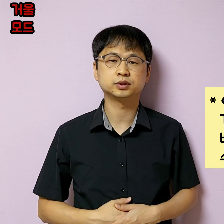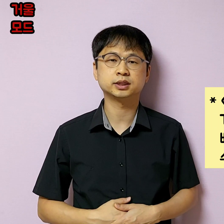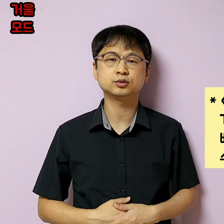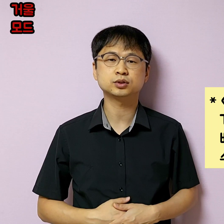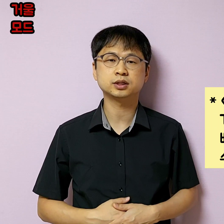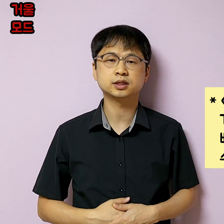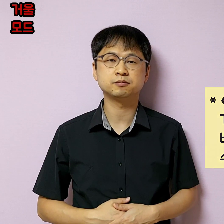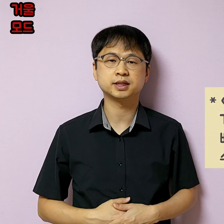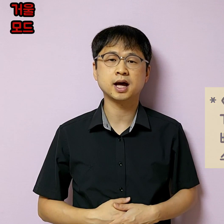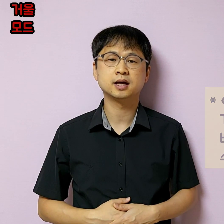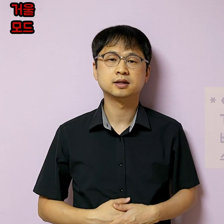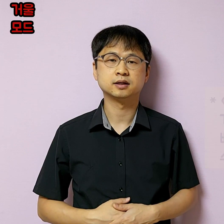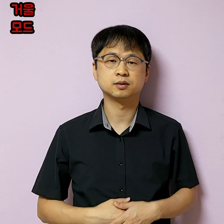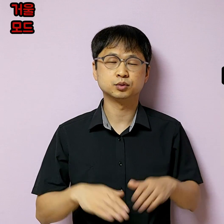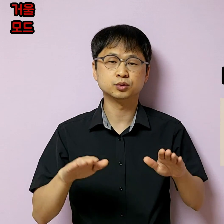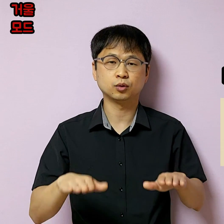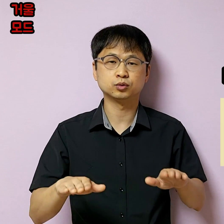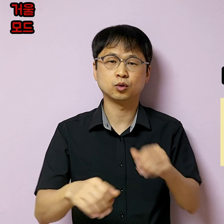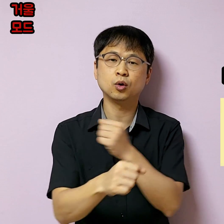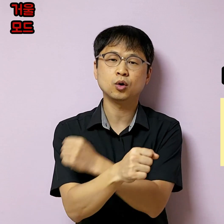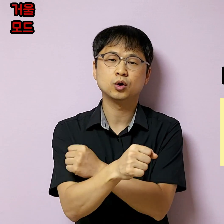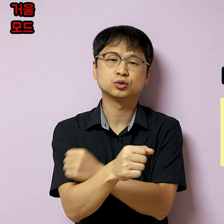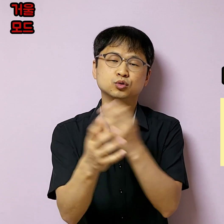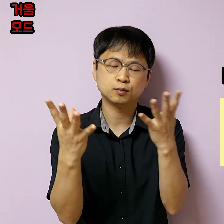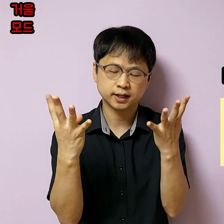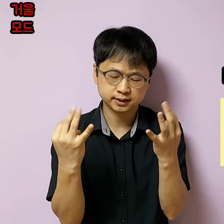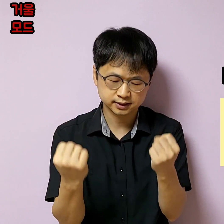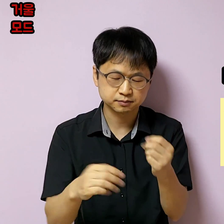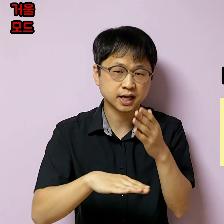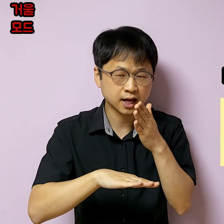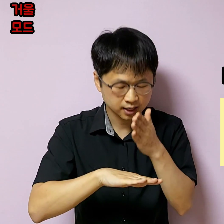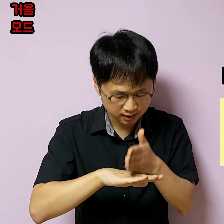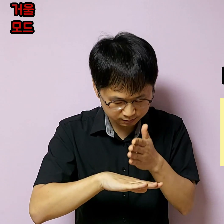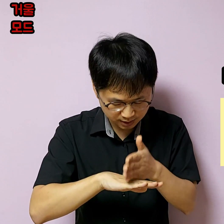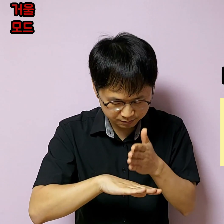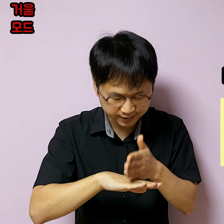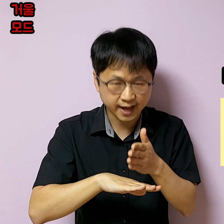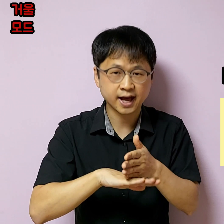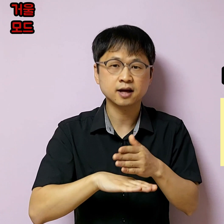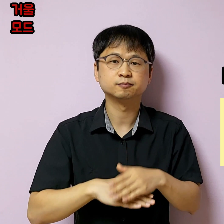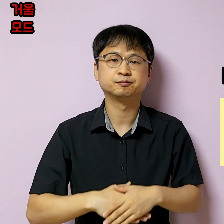배워보시길 추천드립니다. 여러분 오늘도 수고 많으셨습니다. 감사합니다.